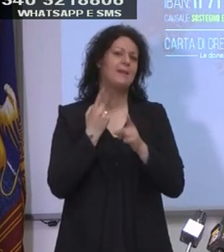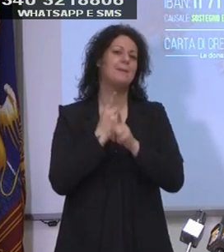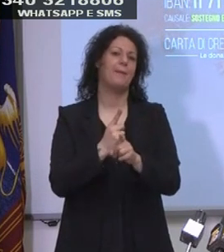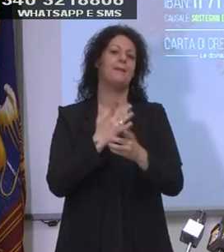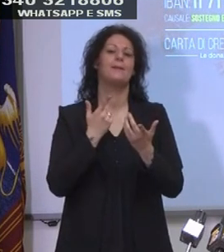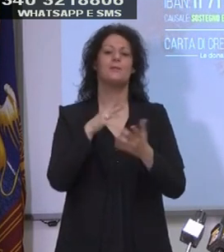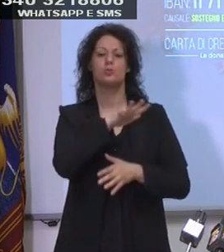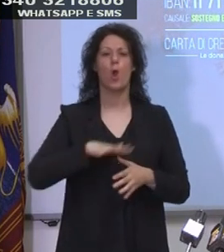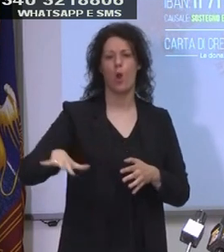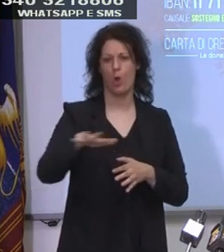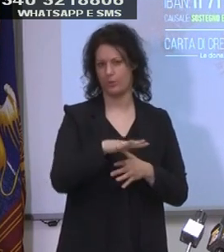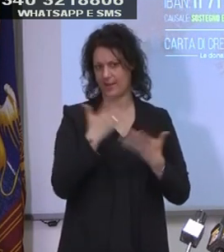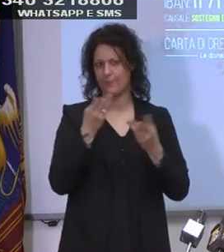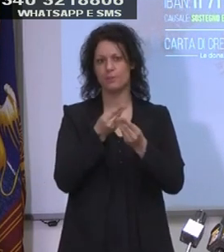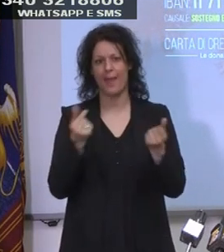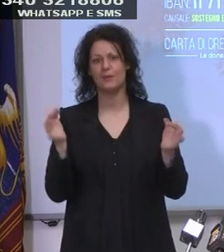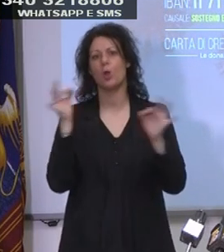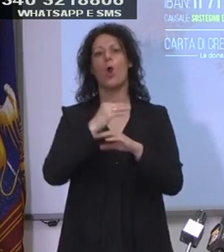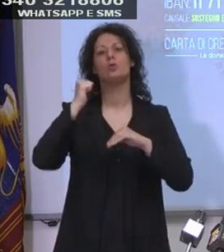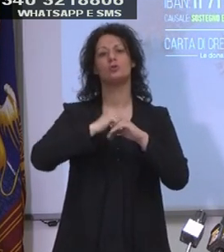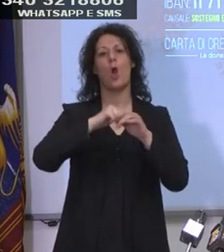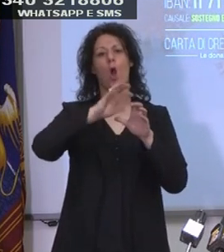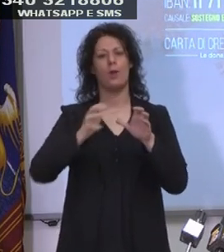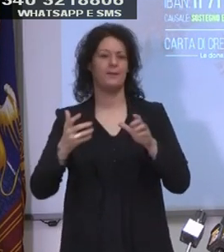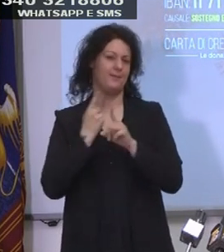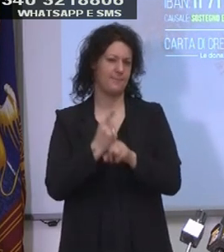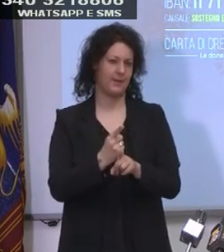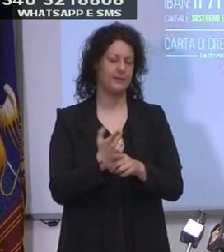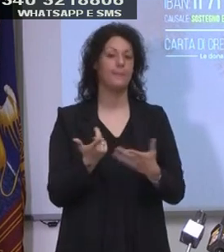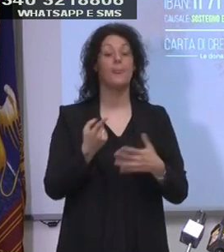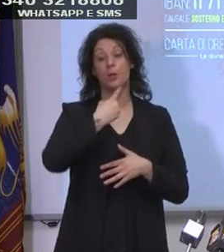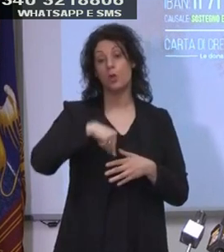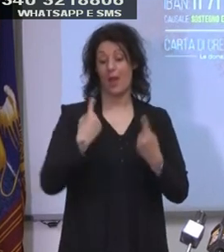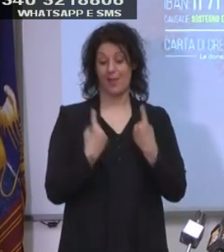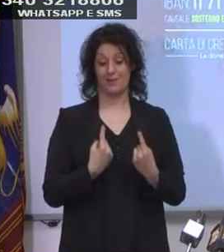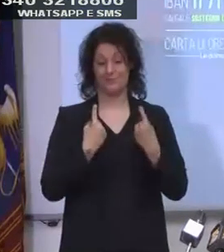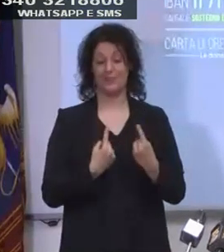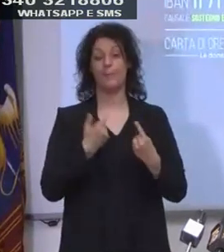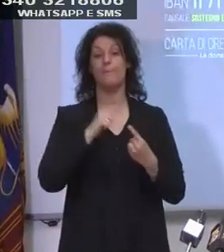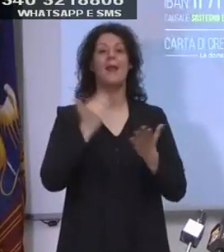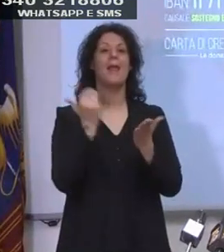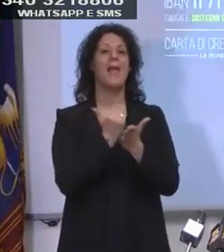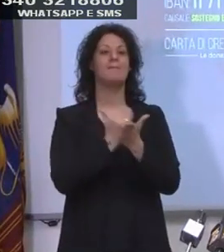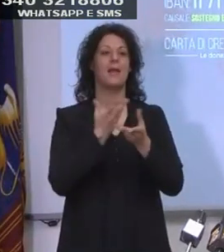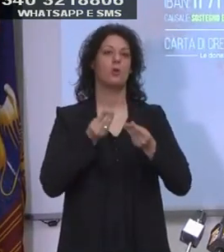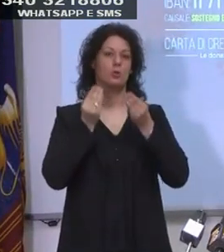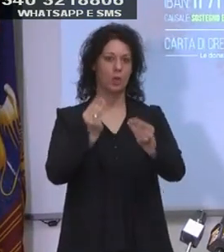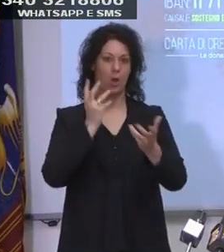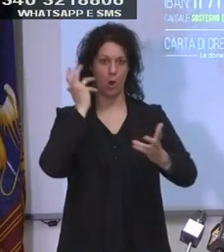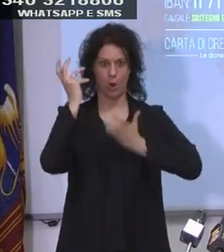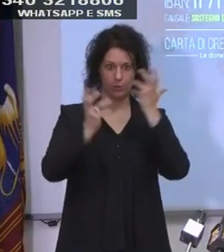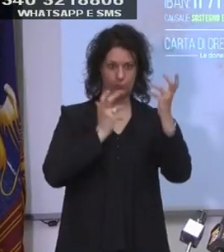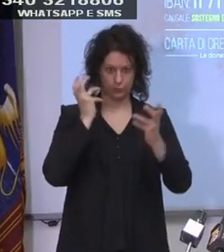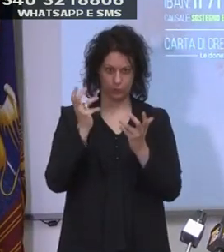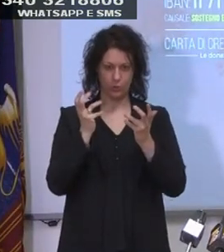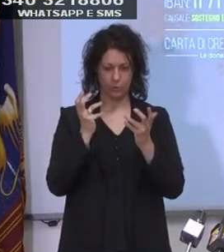scogli, è ovvio che avrà altri problemi. E quindi stiamo attendendo onde evitare che escano dati che poi magari vengano malinterpretati o diano modo a qualcuno di